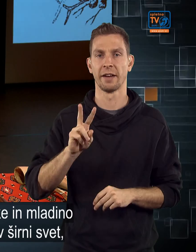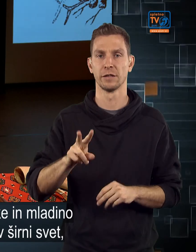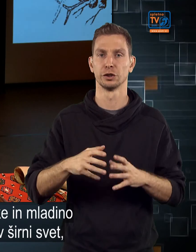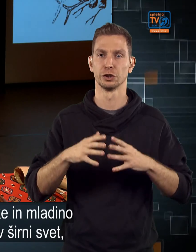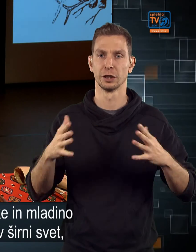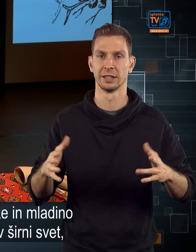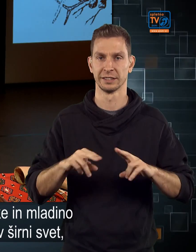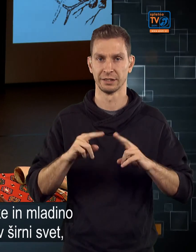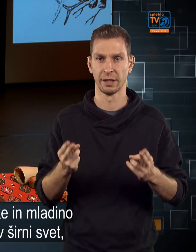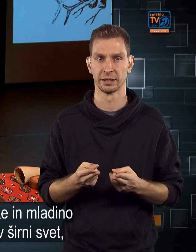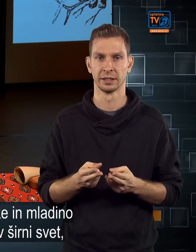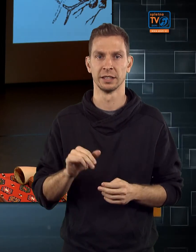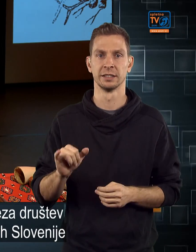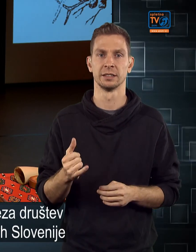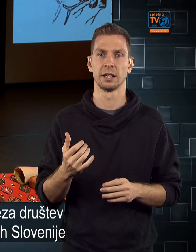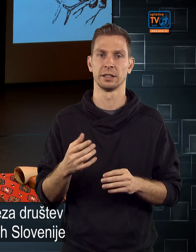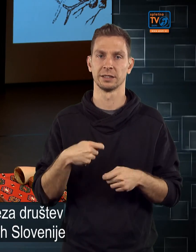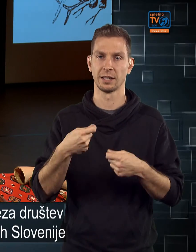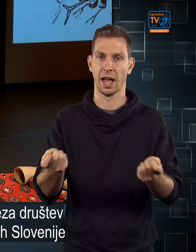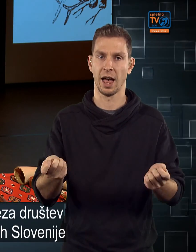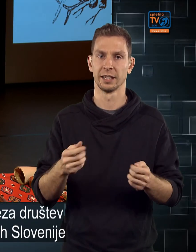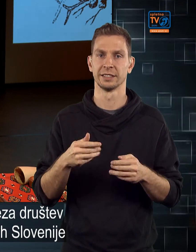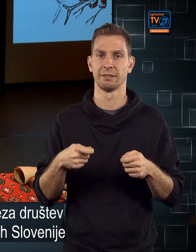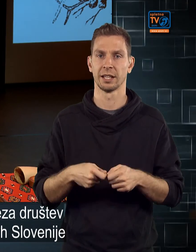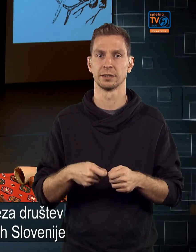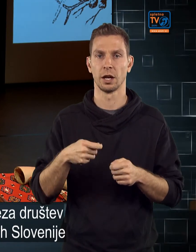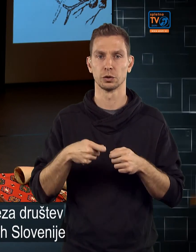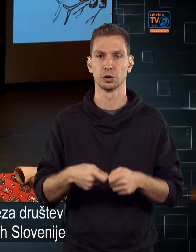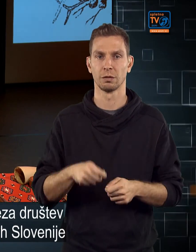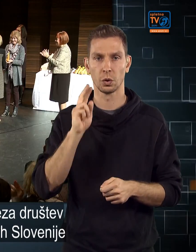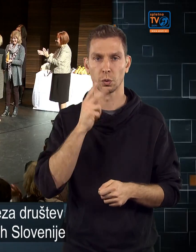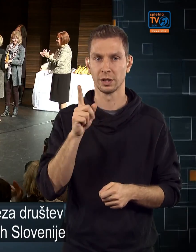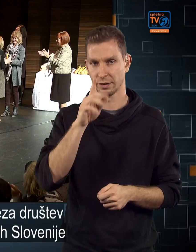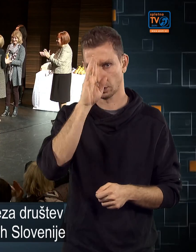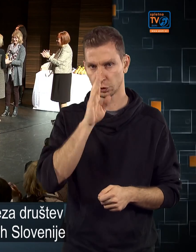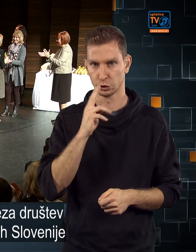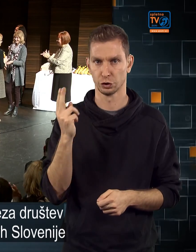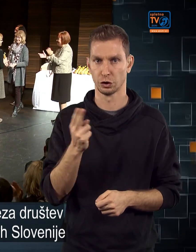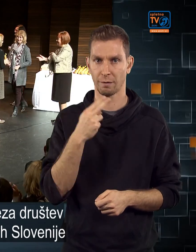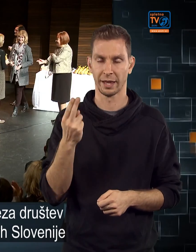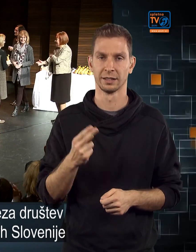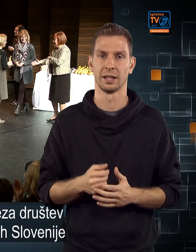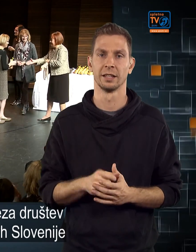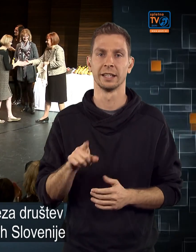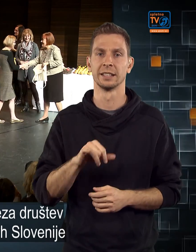Zveza društev gluhih in naglušnih Slovenije in je ilustrirana tudi v slovenskem znakovnem jeziku.